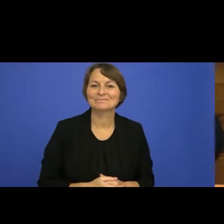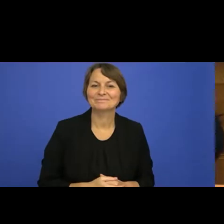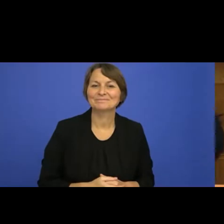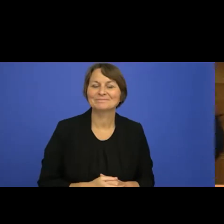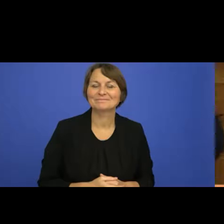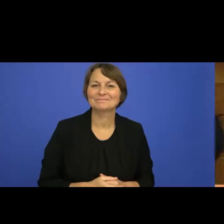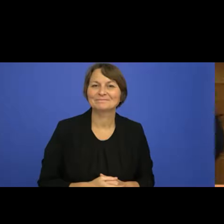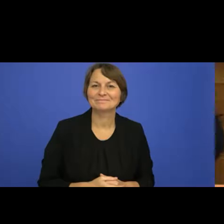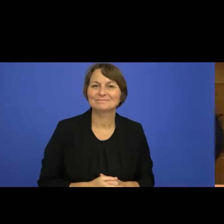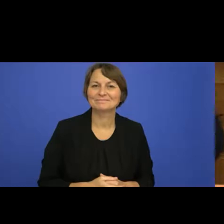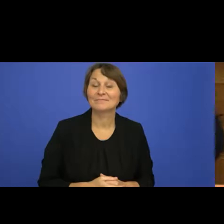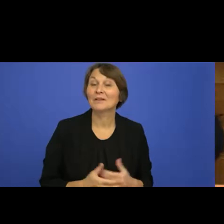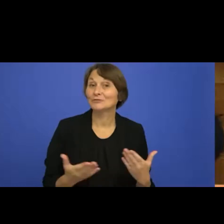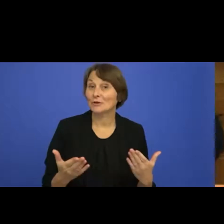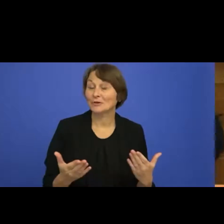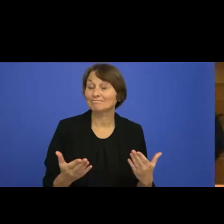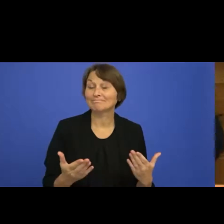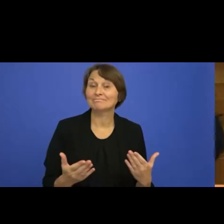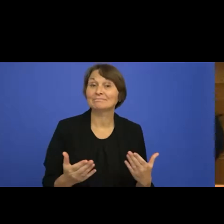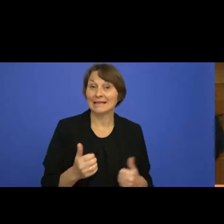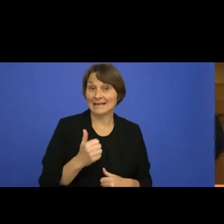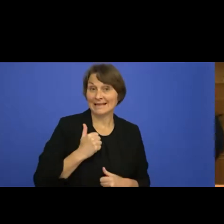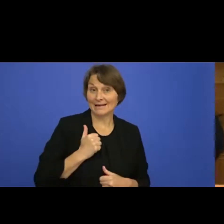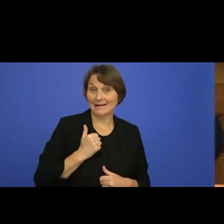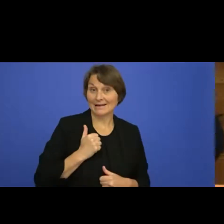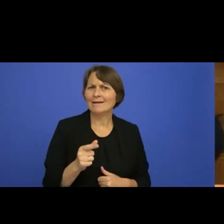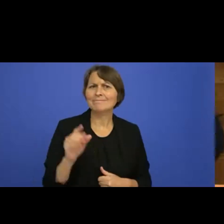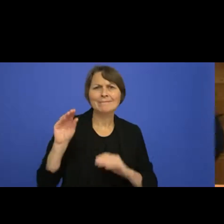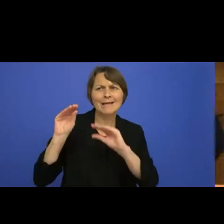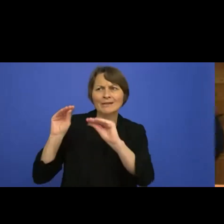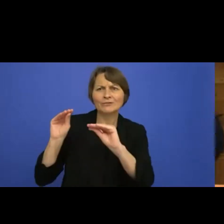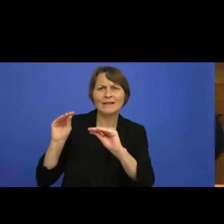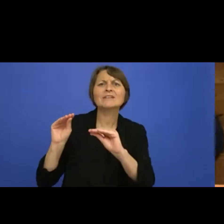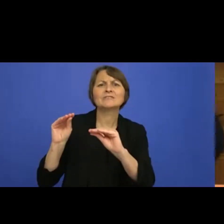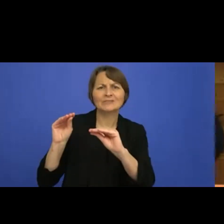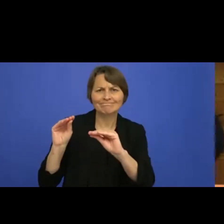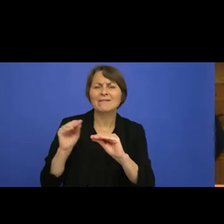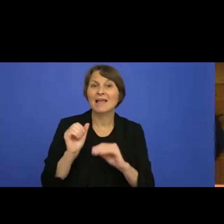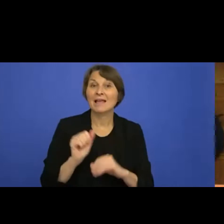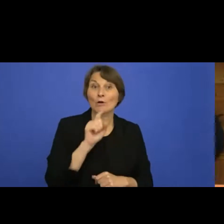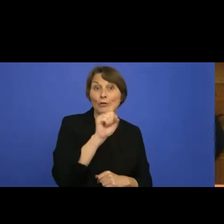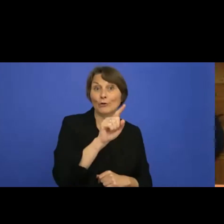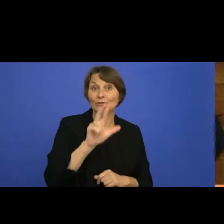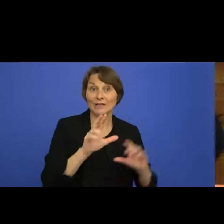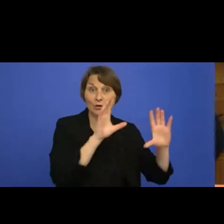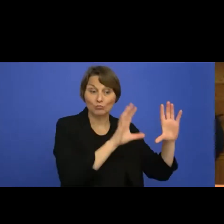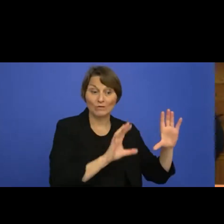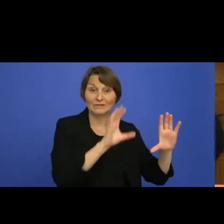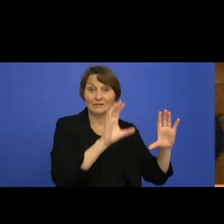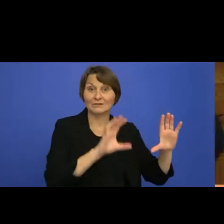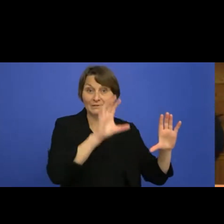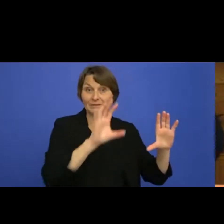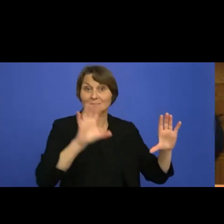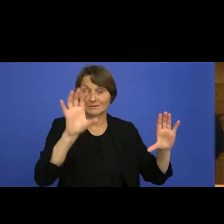Merci, Sarah. En préambule, je voudrais vous dire que l'éducation, c'est la prérogative de chacune de nos